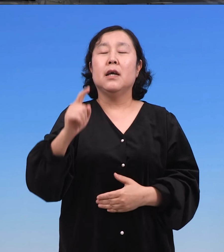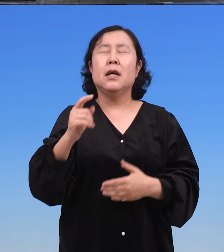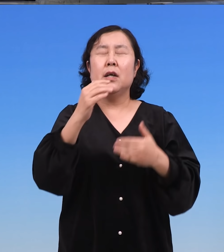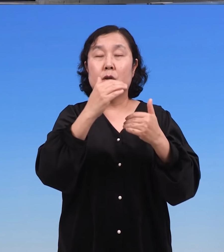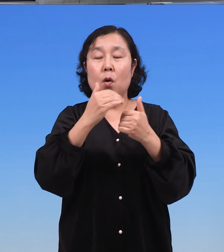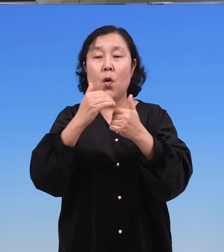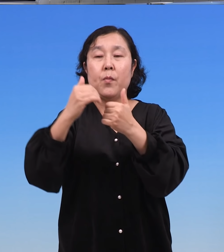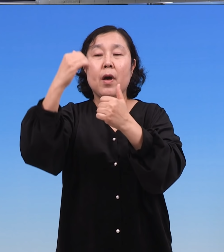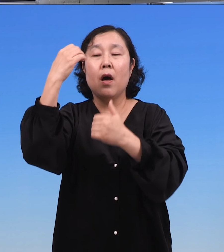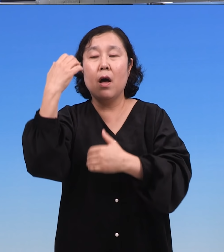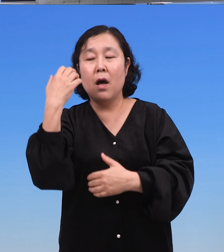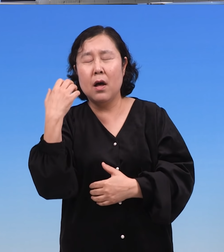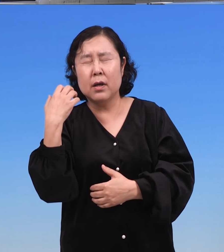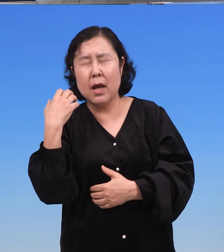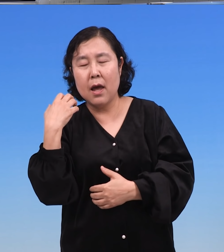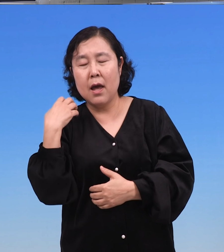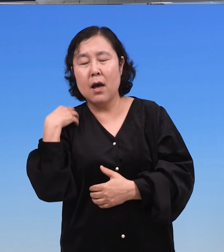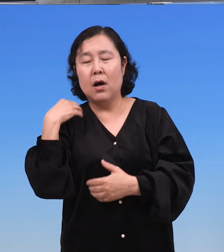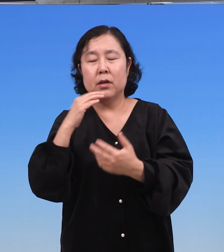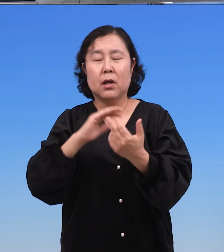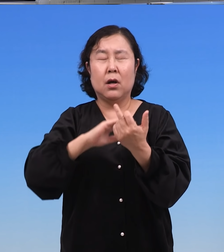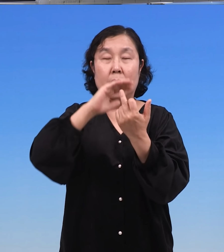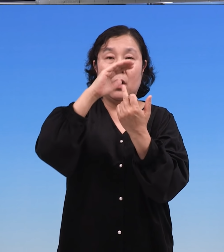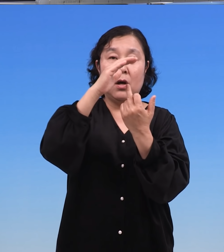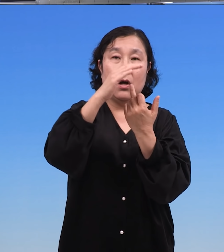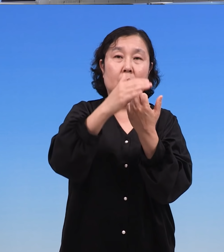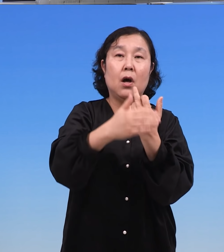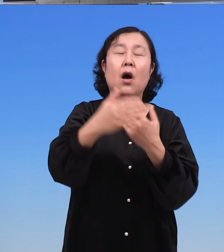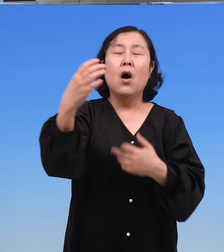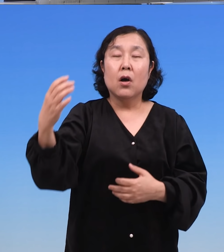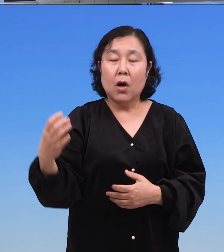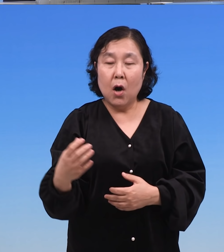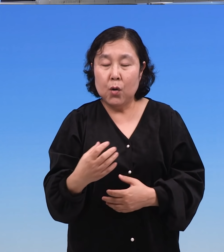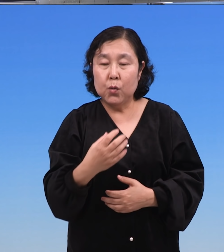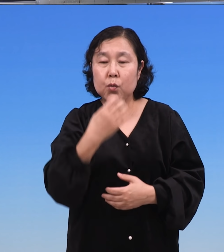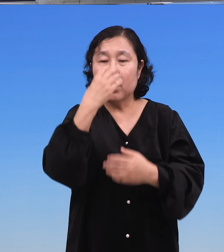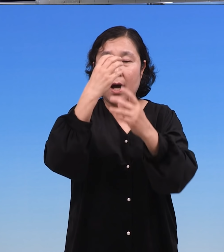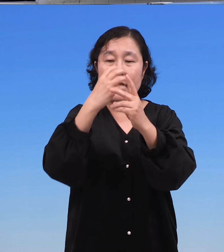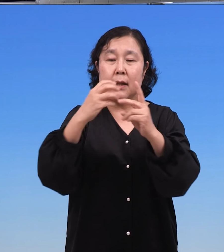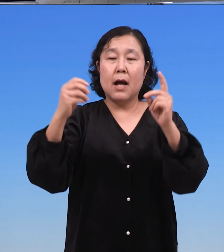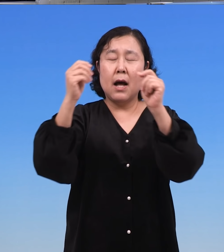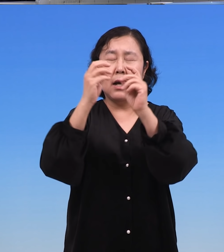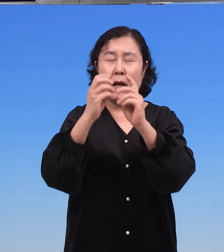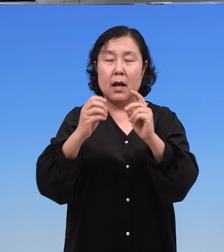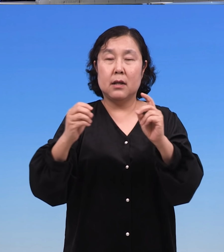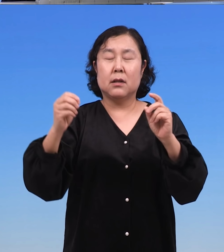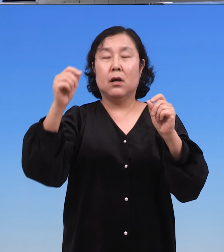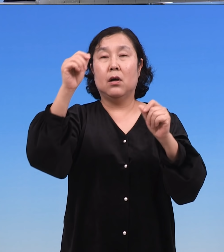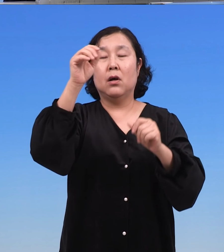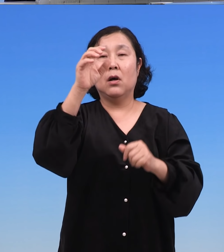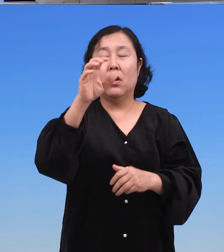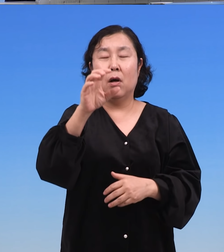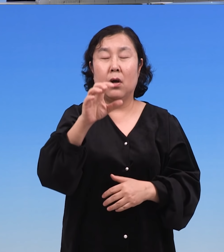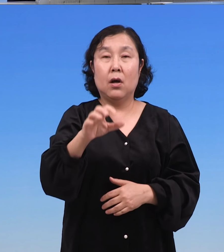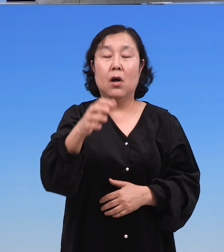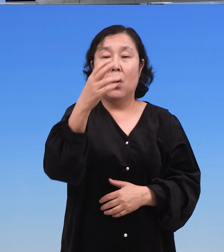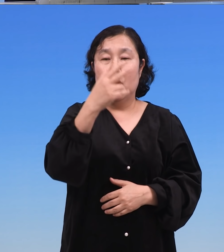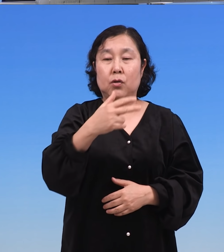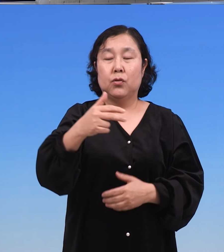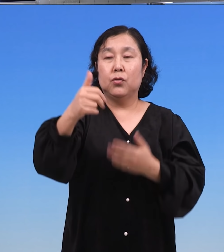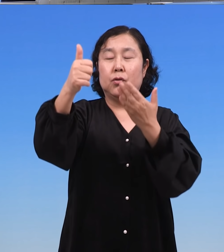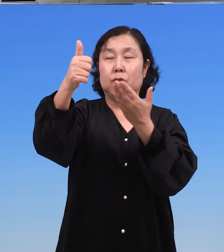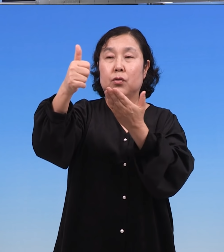이 소명의 언덕 거룩한 땅에서 각 가정 그 기도 예배